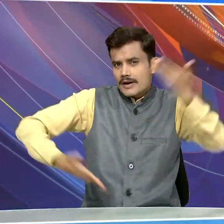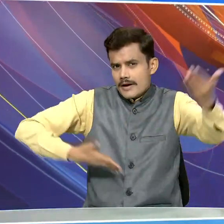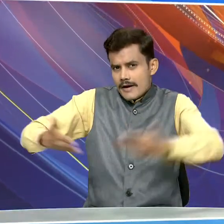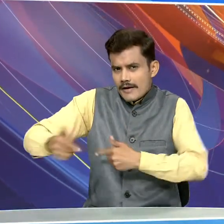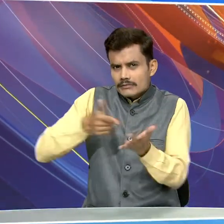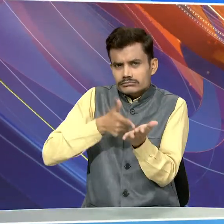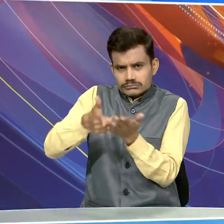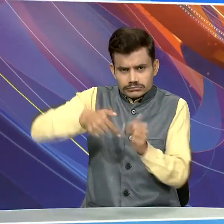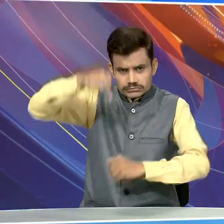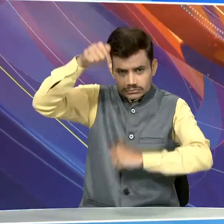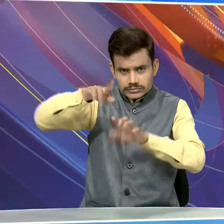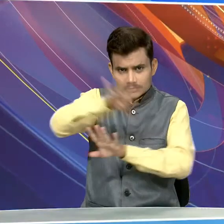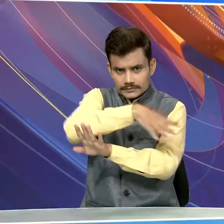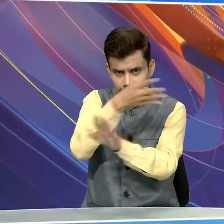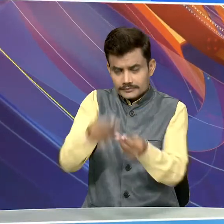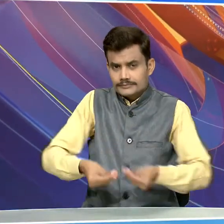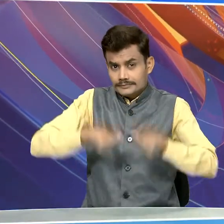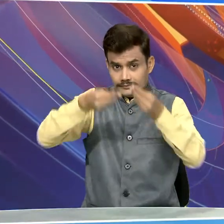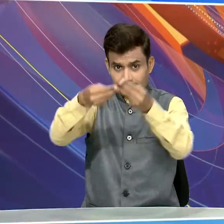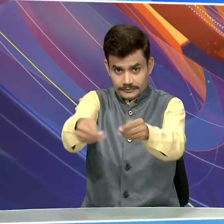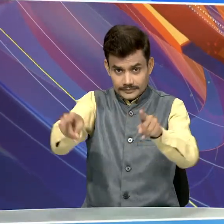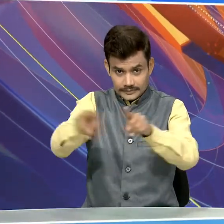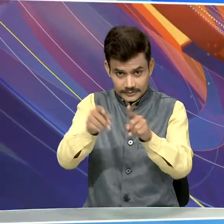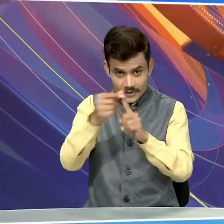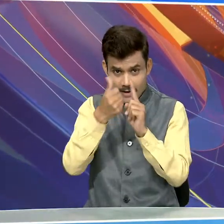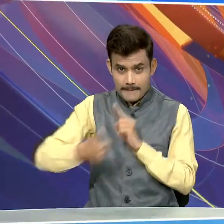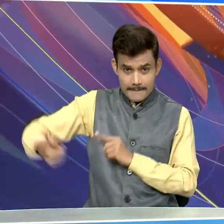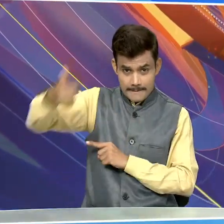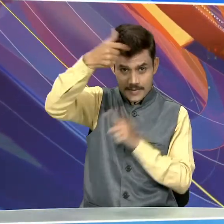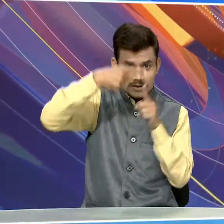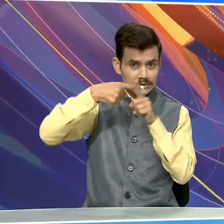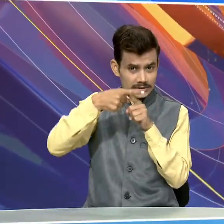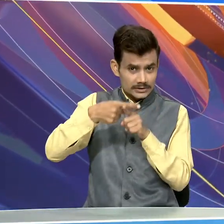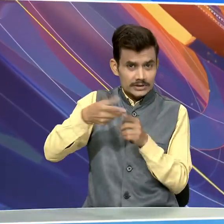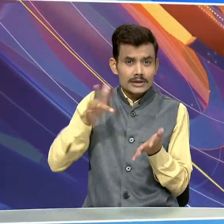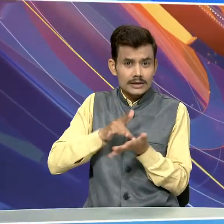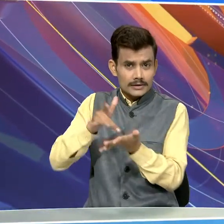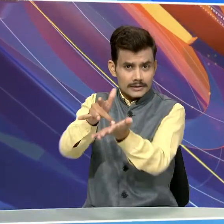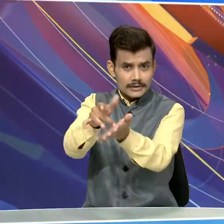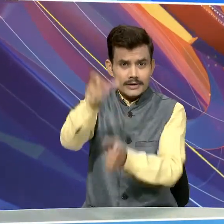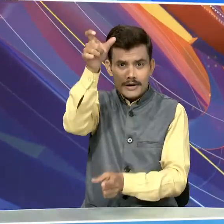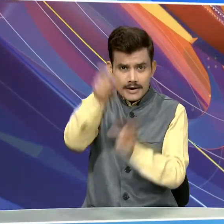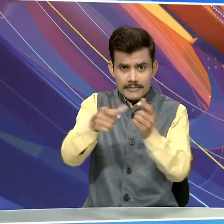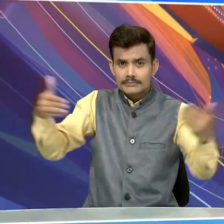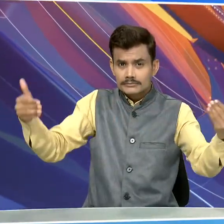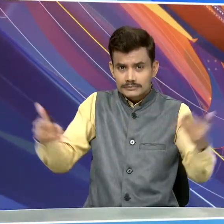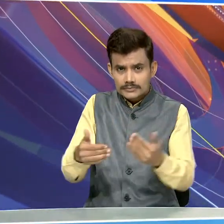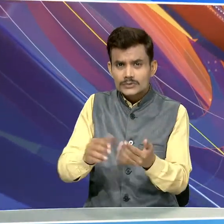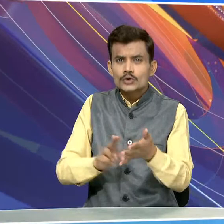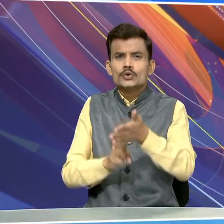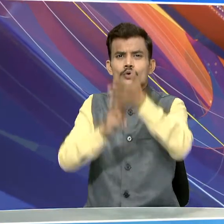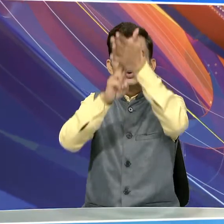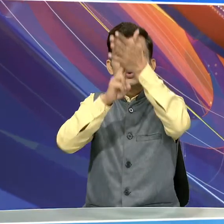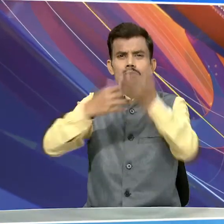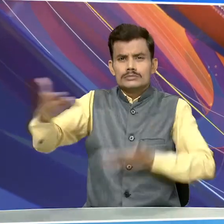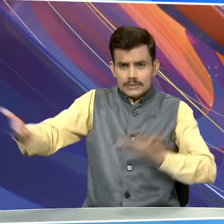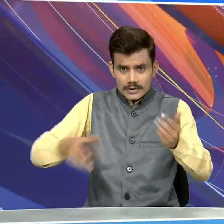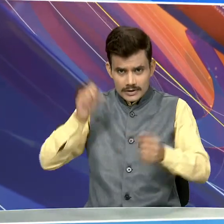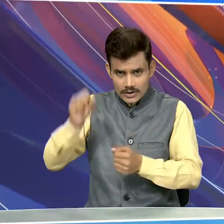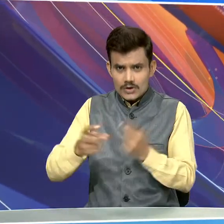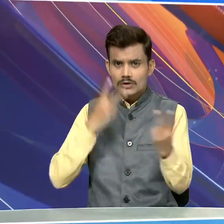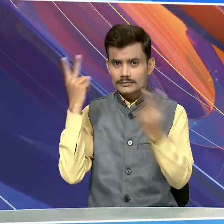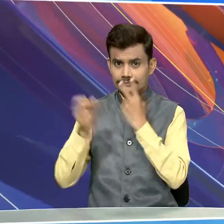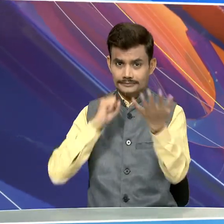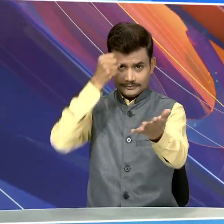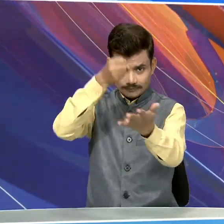पंचायत चुनाव पर रिपोर्ट सौंपेंगे। राज्यपाल ने शनिवार को मतदान के दौरान कई स्थानों पर मुख्य रूप से उत्तरी 24 परगना जिले का दौरा